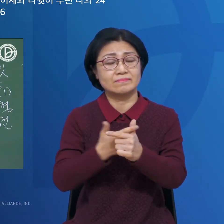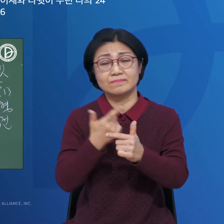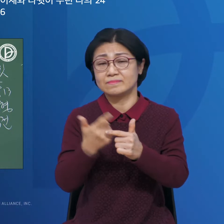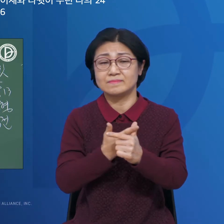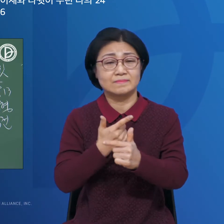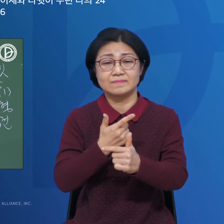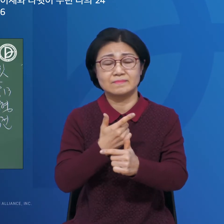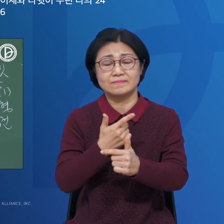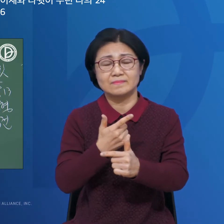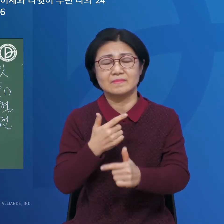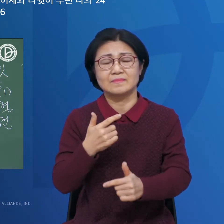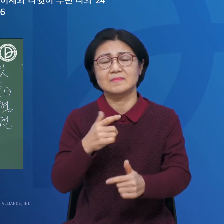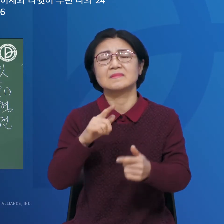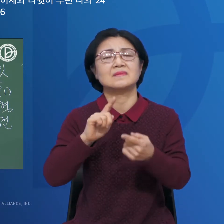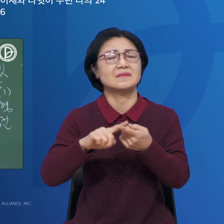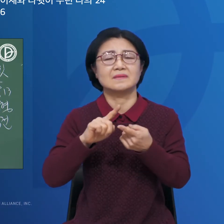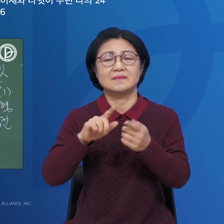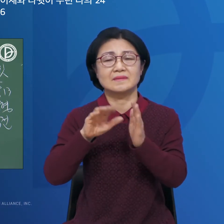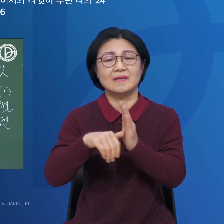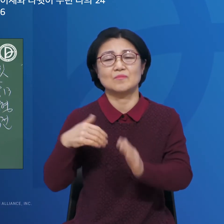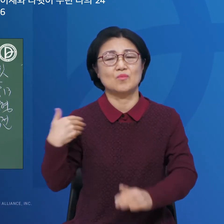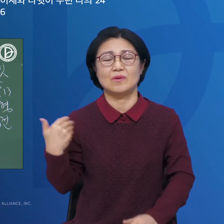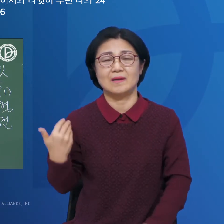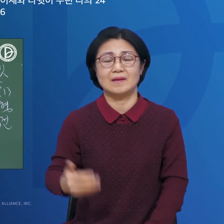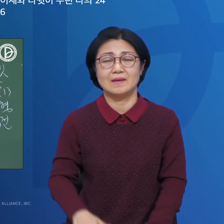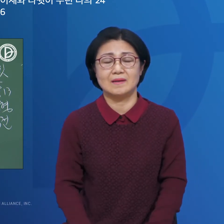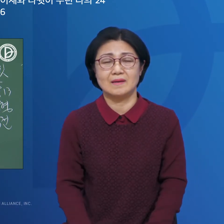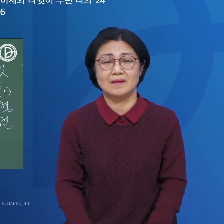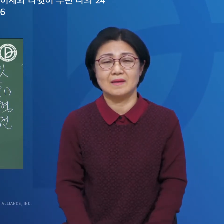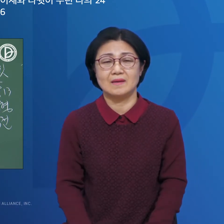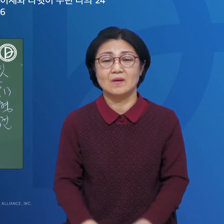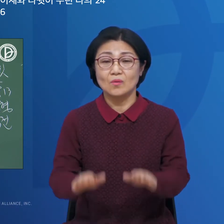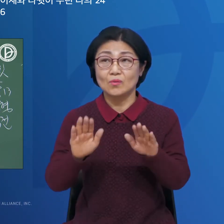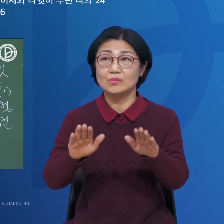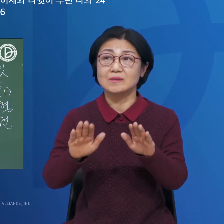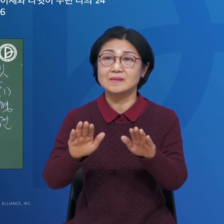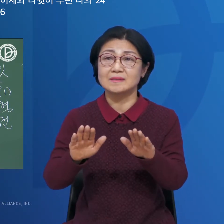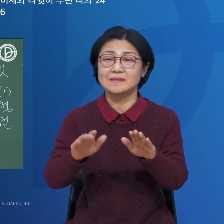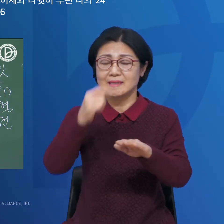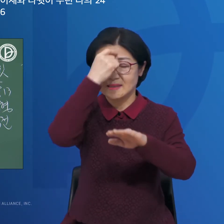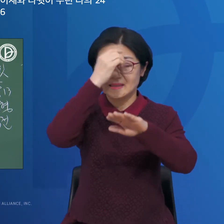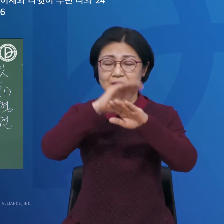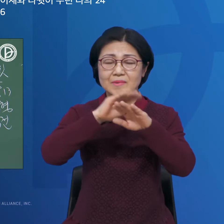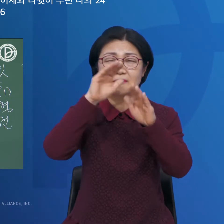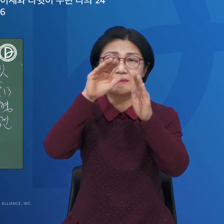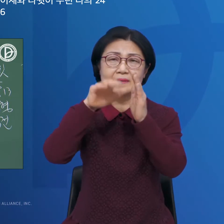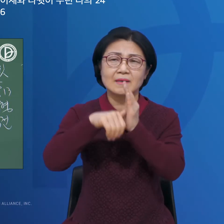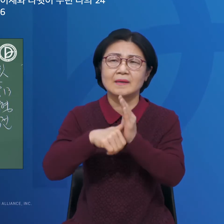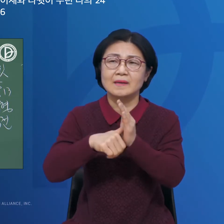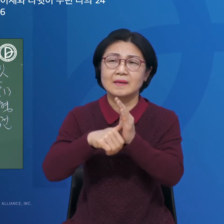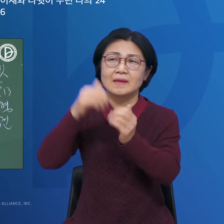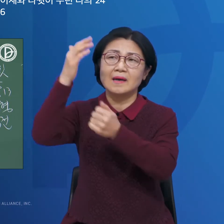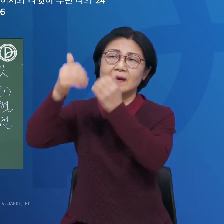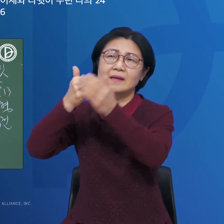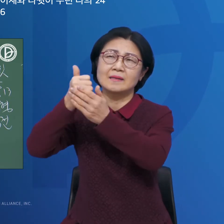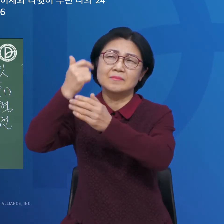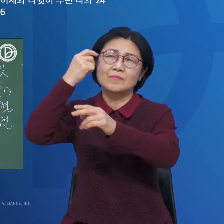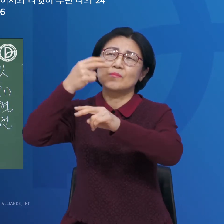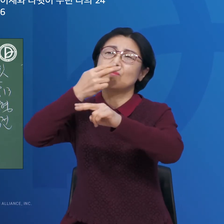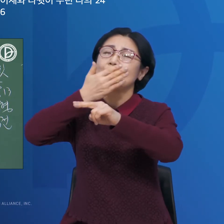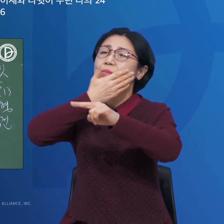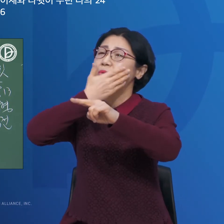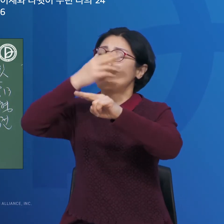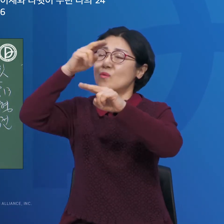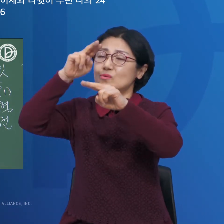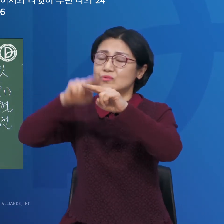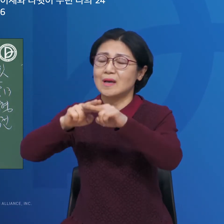이 자리가 보좌를 움직이는 시간이다라고 깨달아져야 돼요. You have to discover to yourself that this is the place,